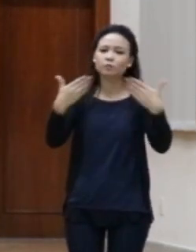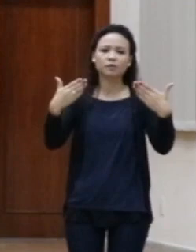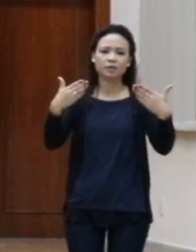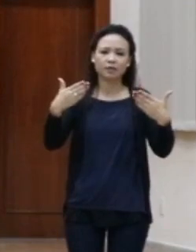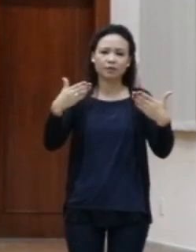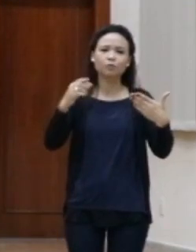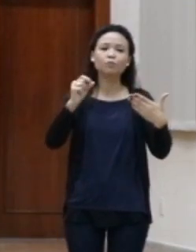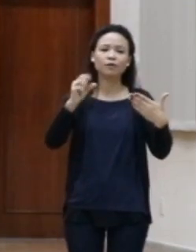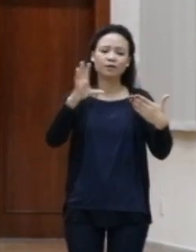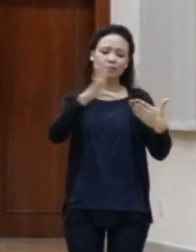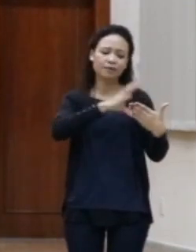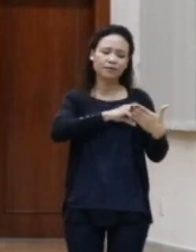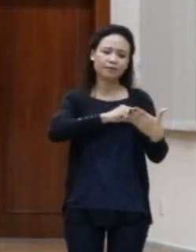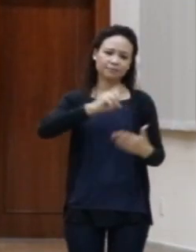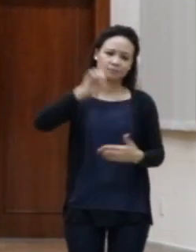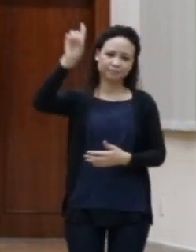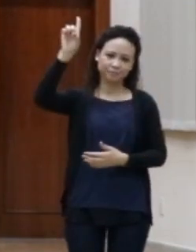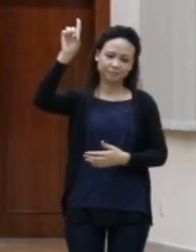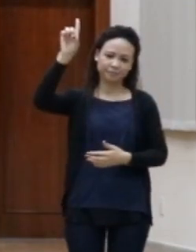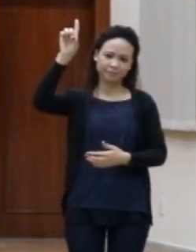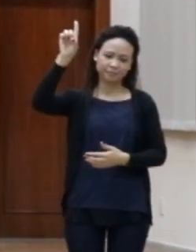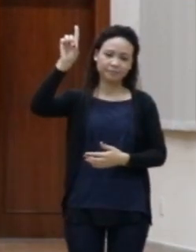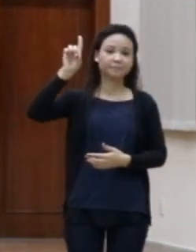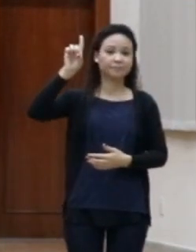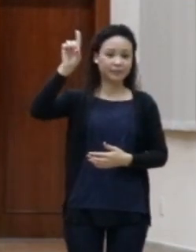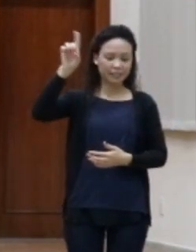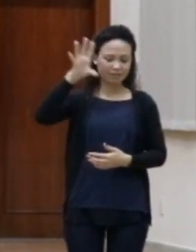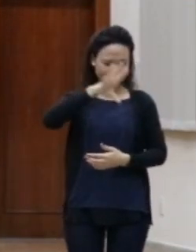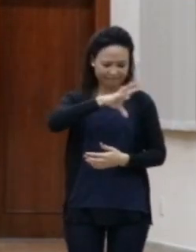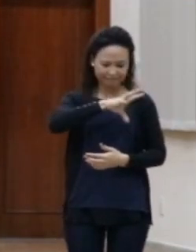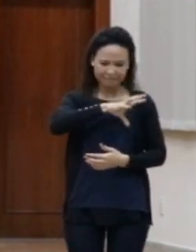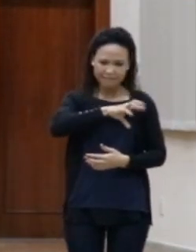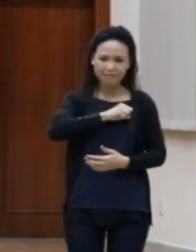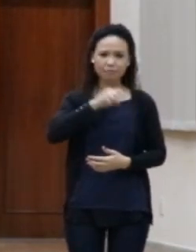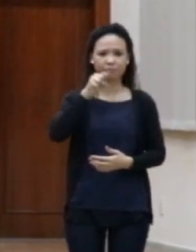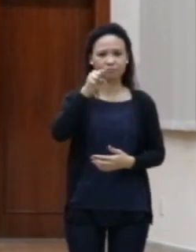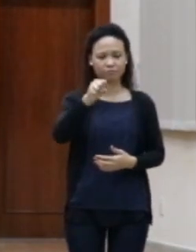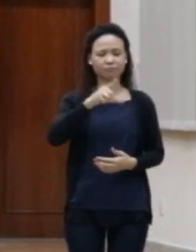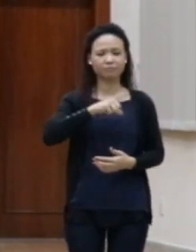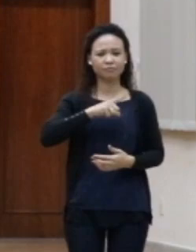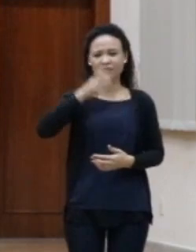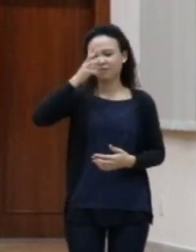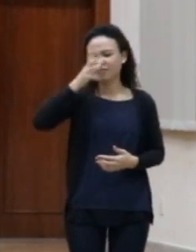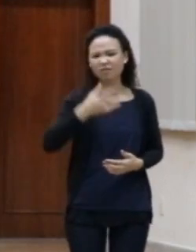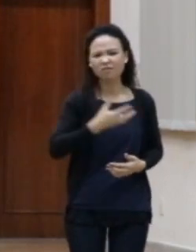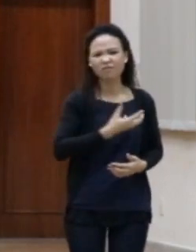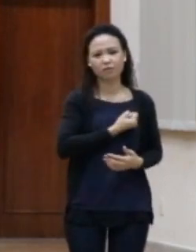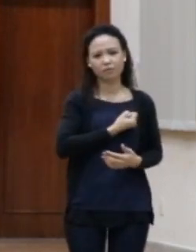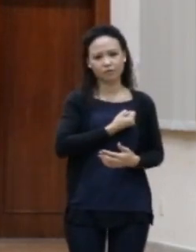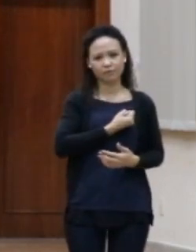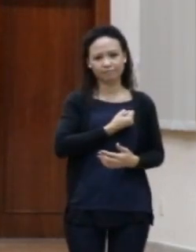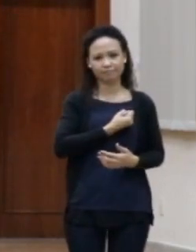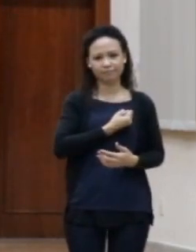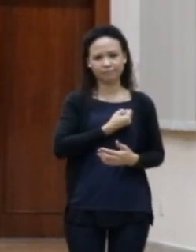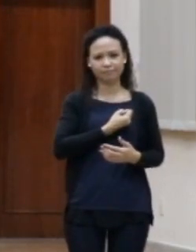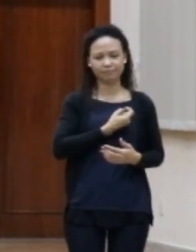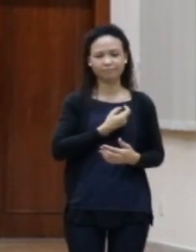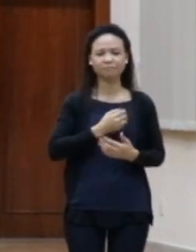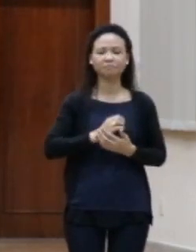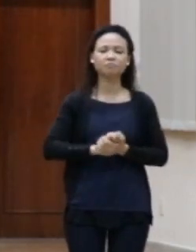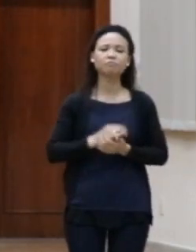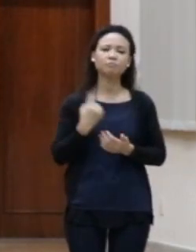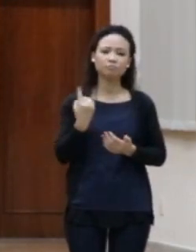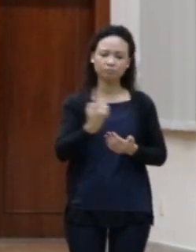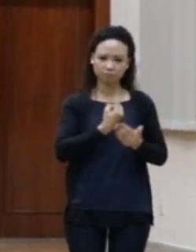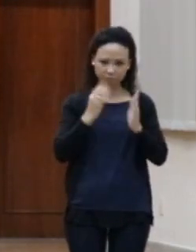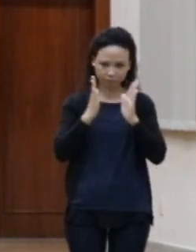redentor, salvador, santificador, levando você aos pés da cruz. Vamos orar ao nosso Deus?